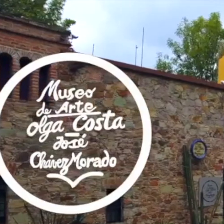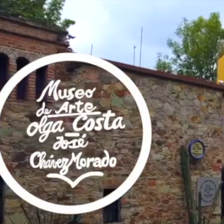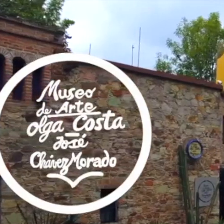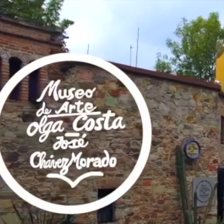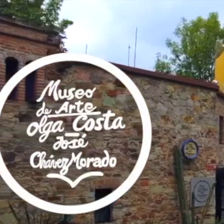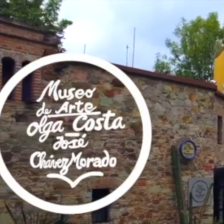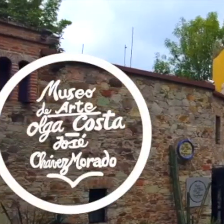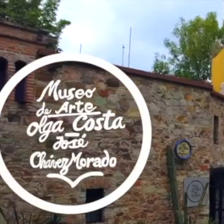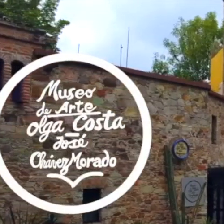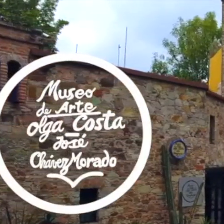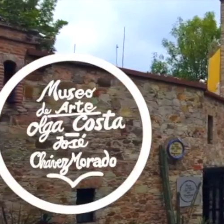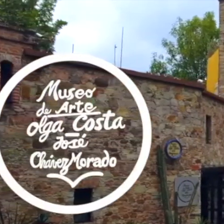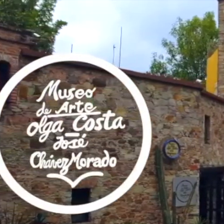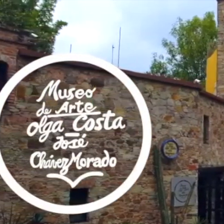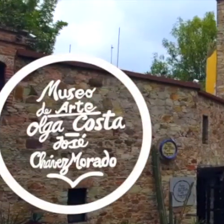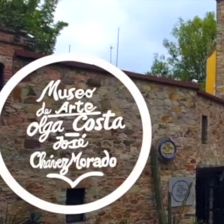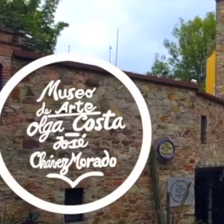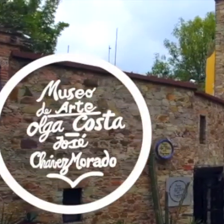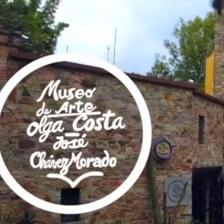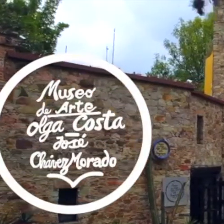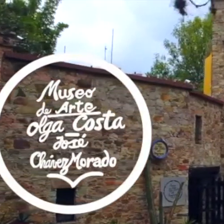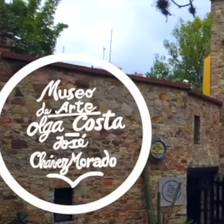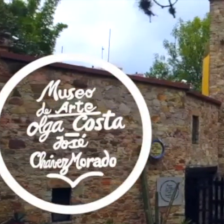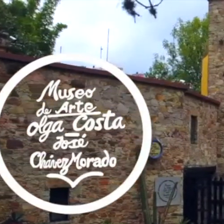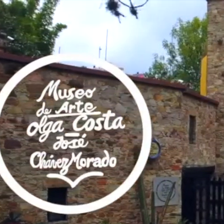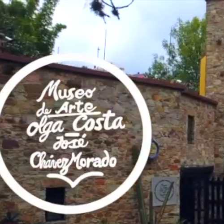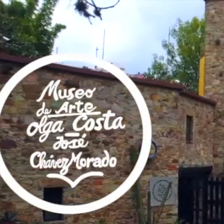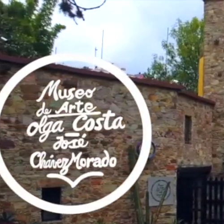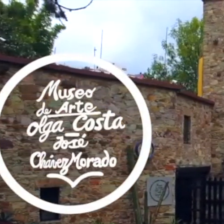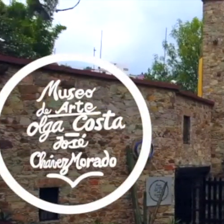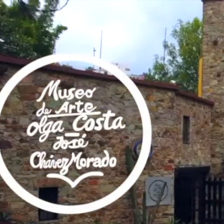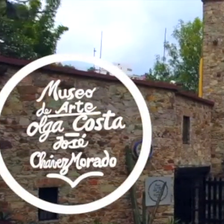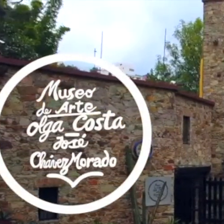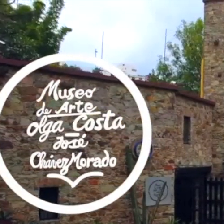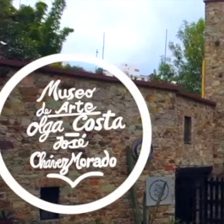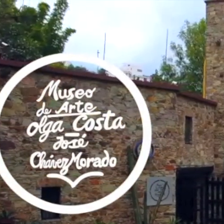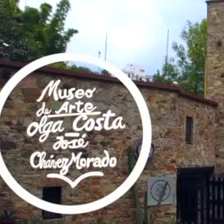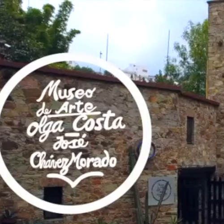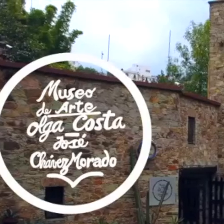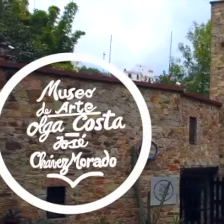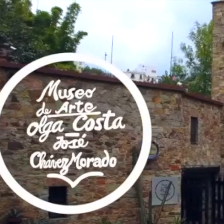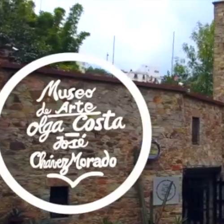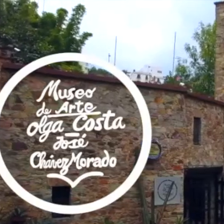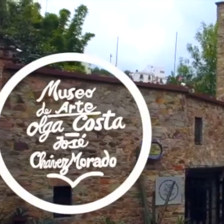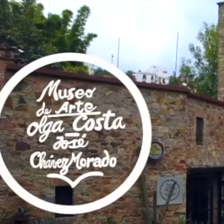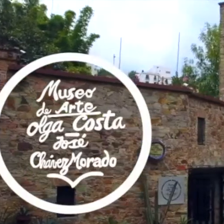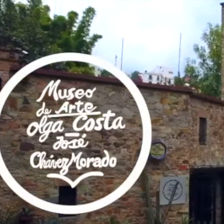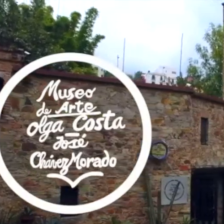当館のFacebookをご覧ください。